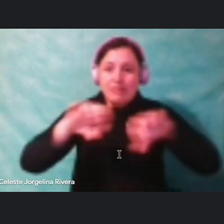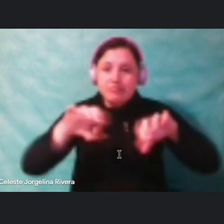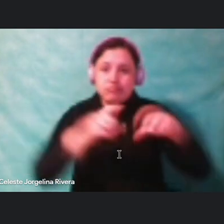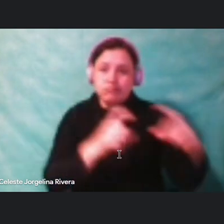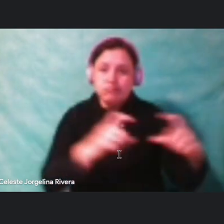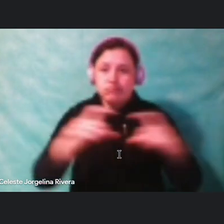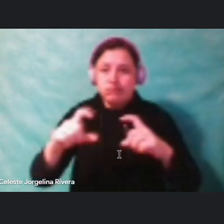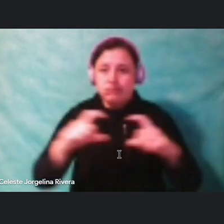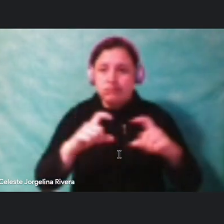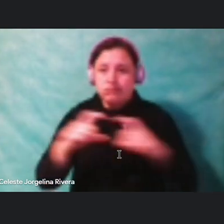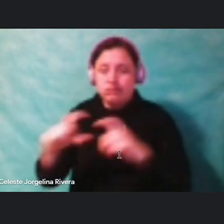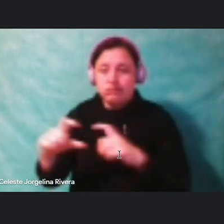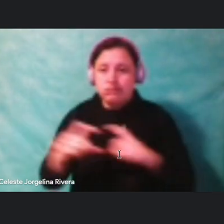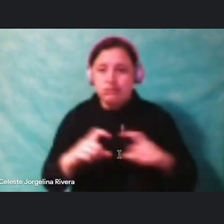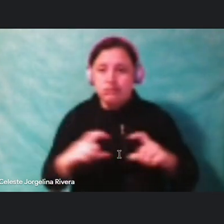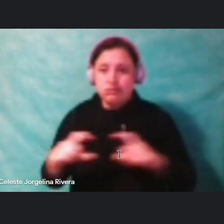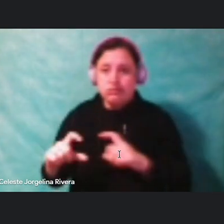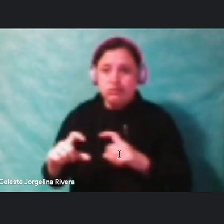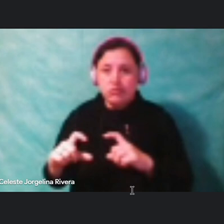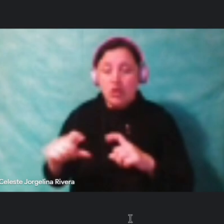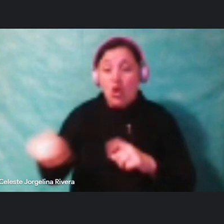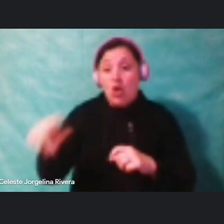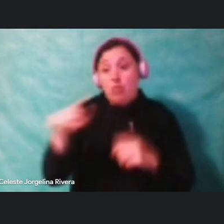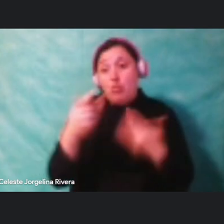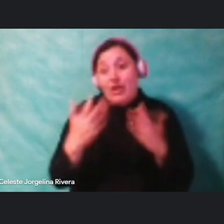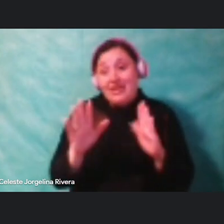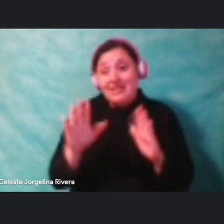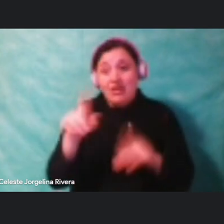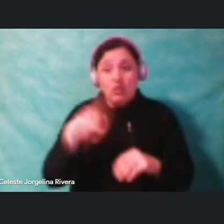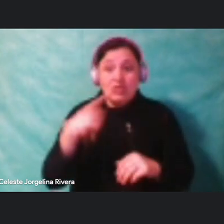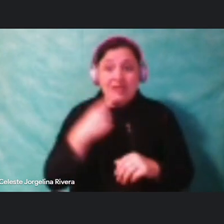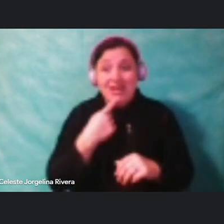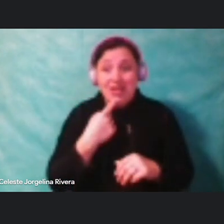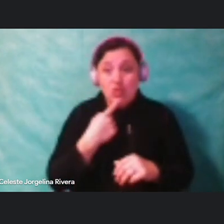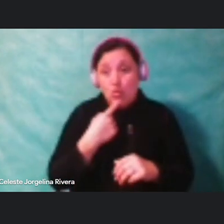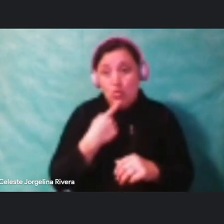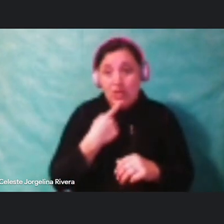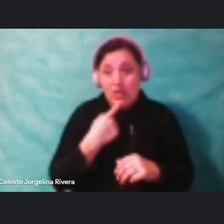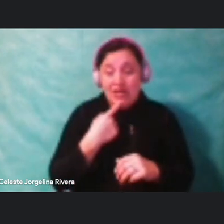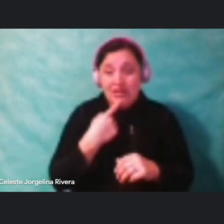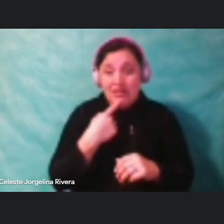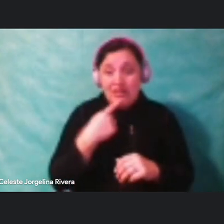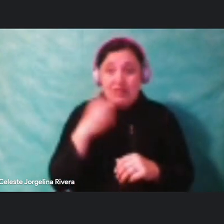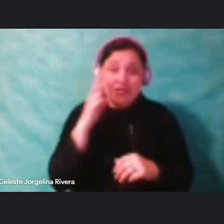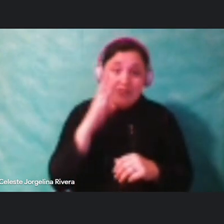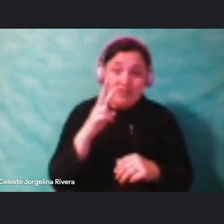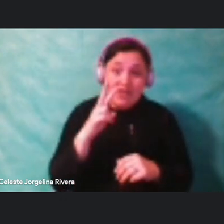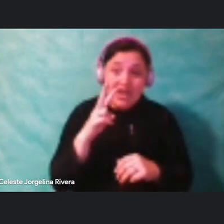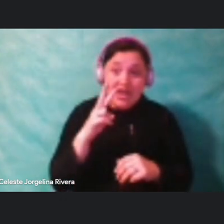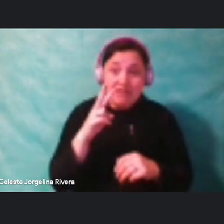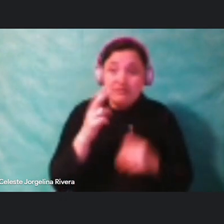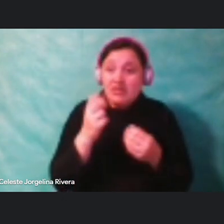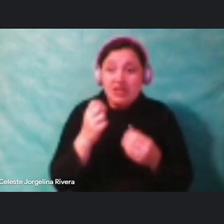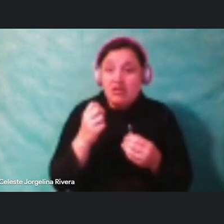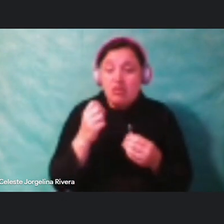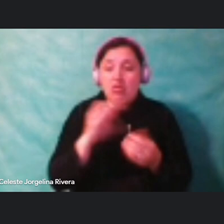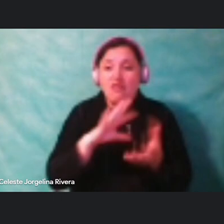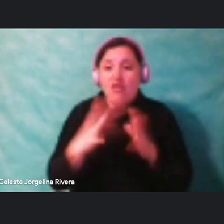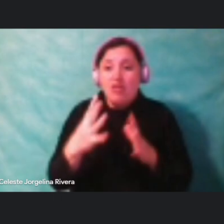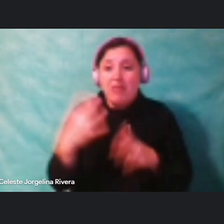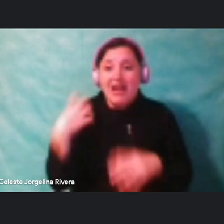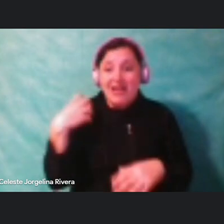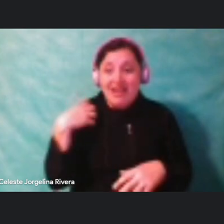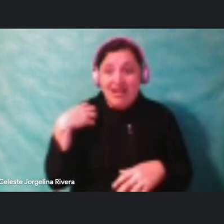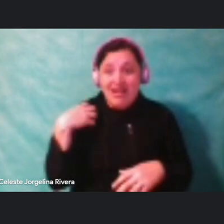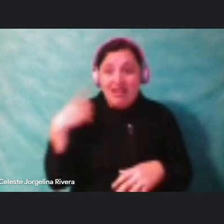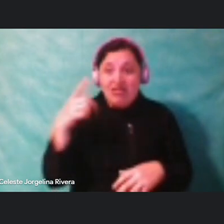tienen alguna duda general, me dicen, la aclaramos. Y si no, dejaría de grabar y me quedaría un poquito para ver con la